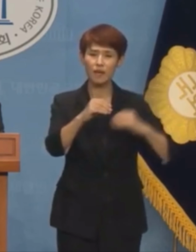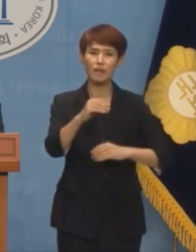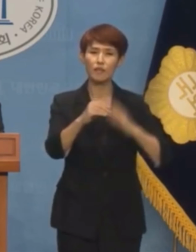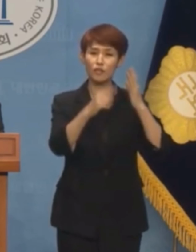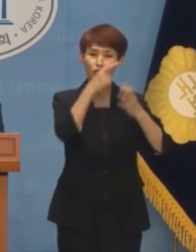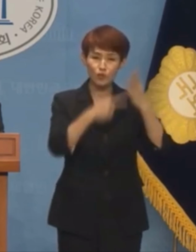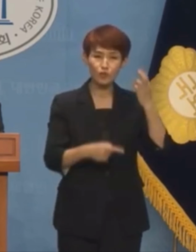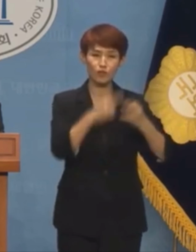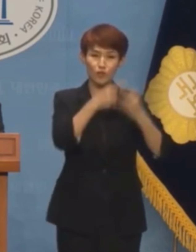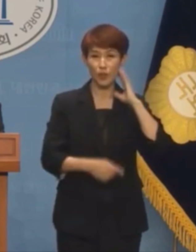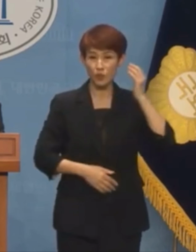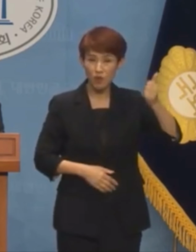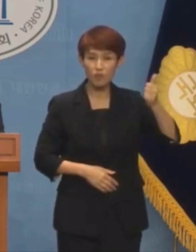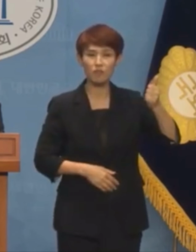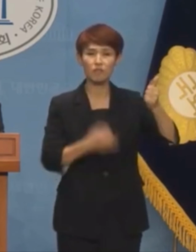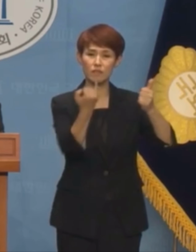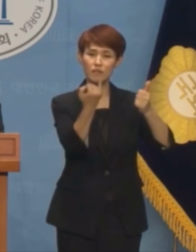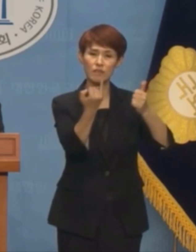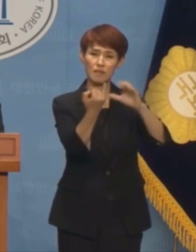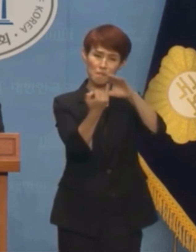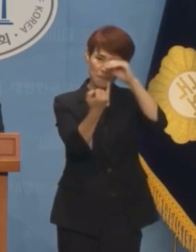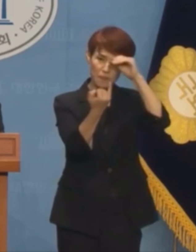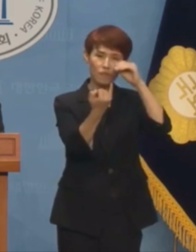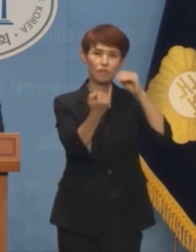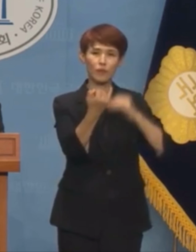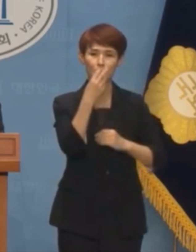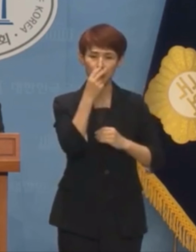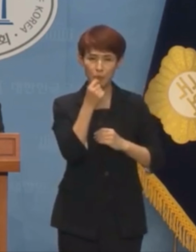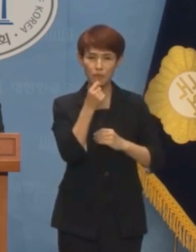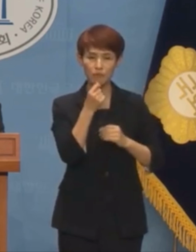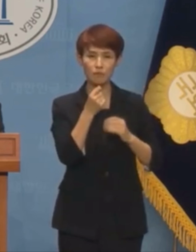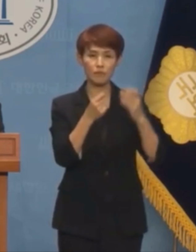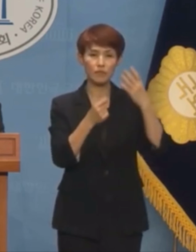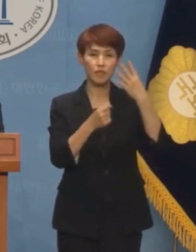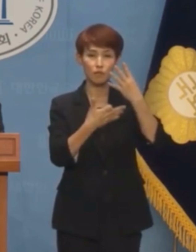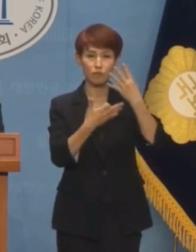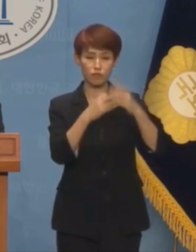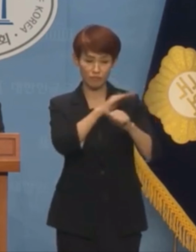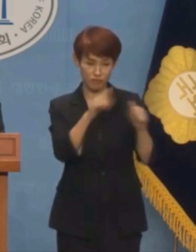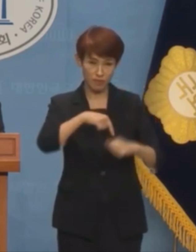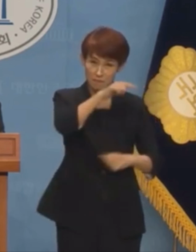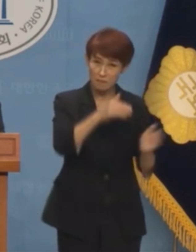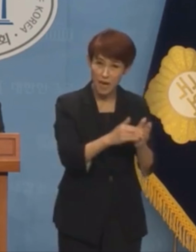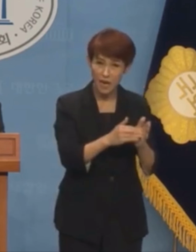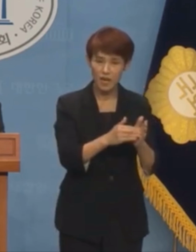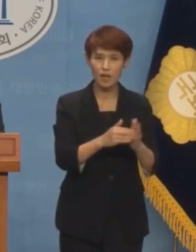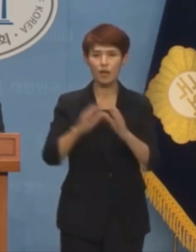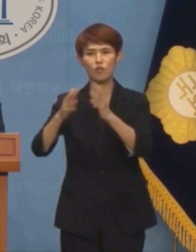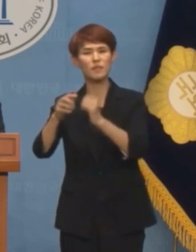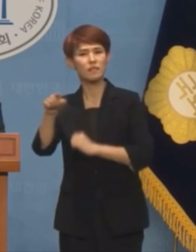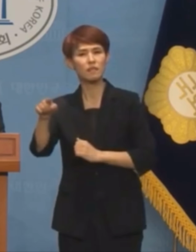대통령은 김여사에게 배워 도둑 참배를 한 것입니까 국민들께서는 지난